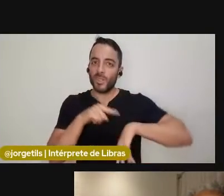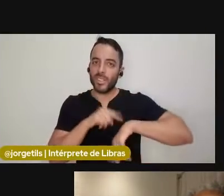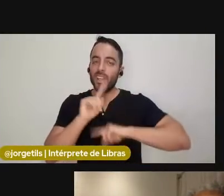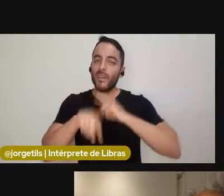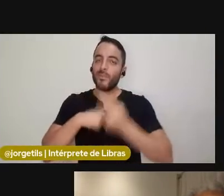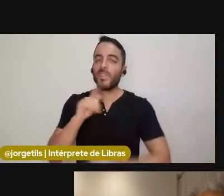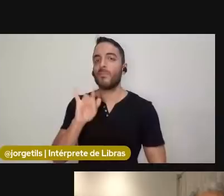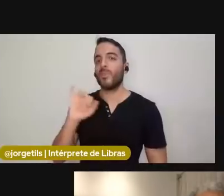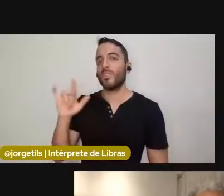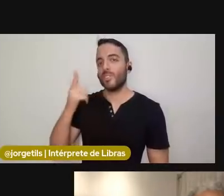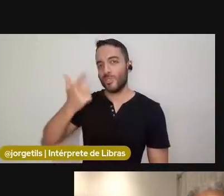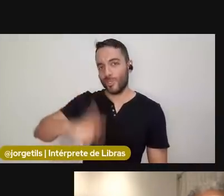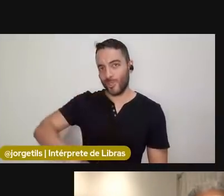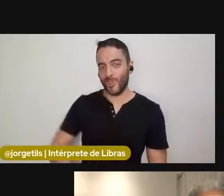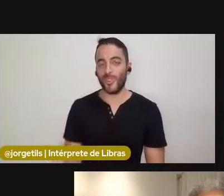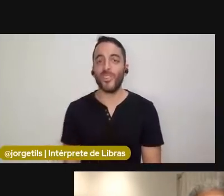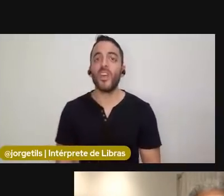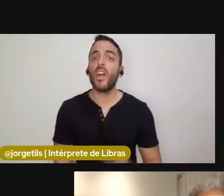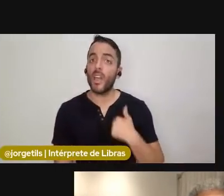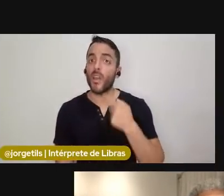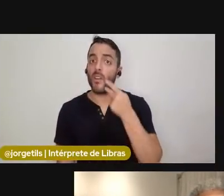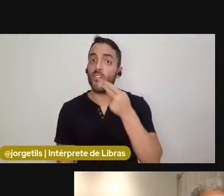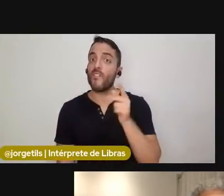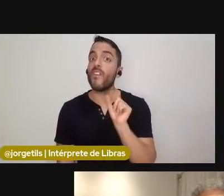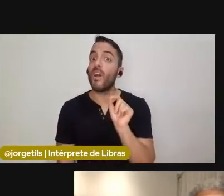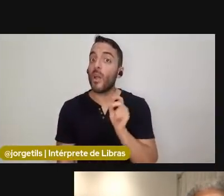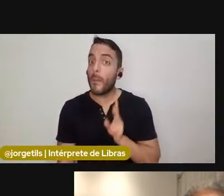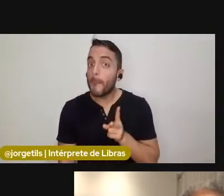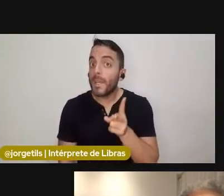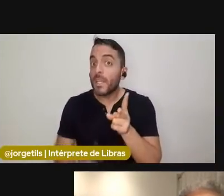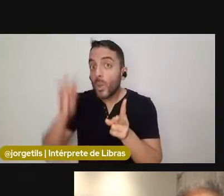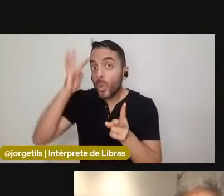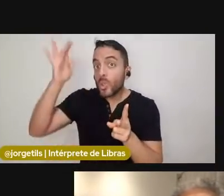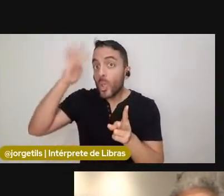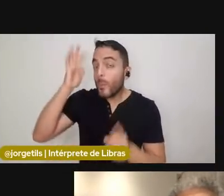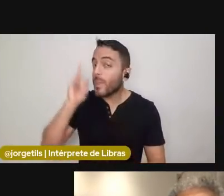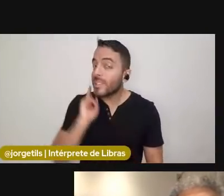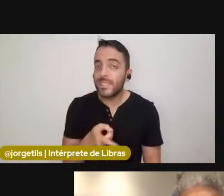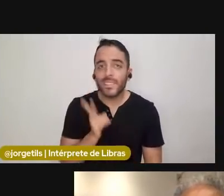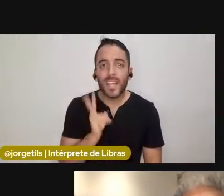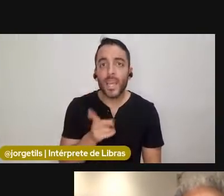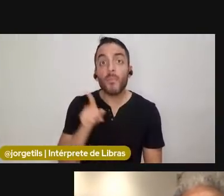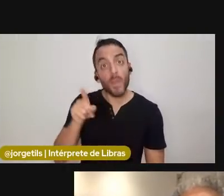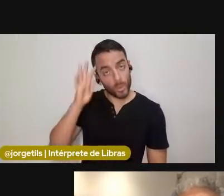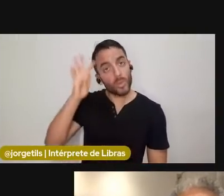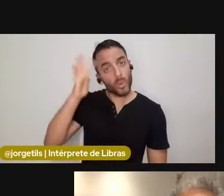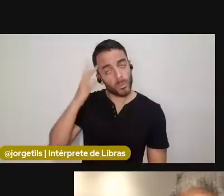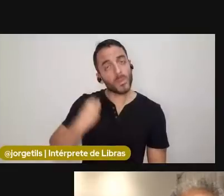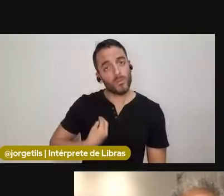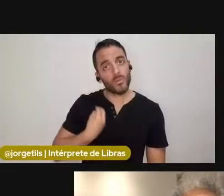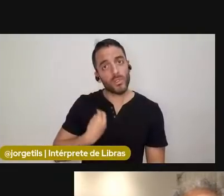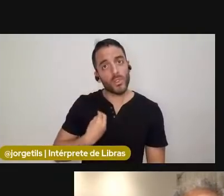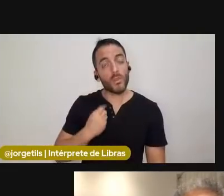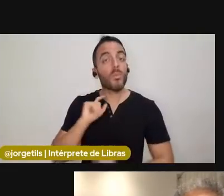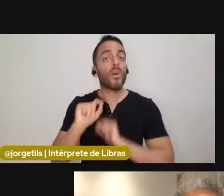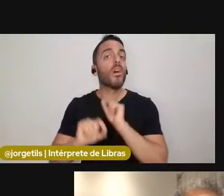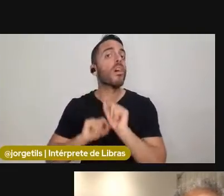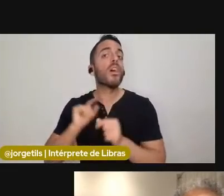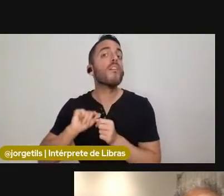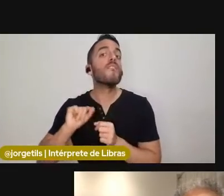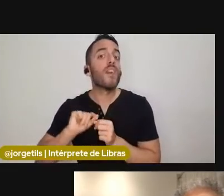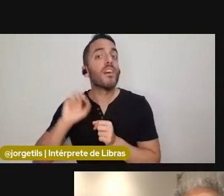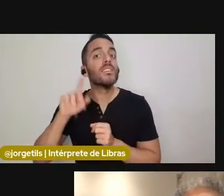de novo. Não, eu diria o seguinte, perseguir a utopia sempre. E a utopia existe. Quem faz a utopia existir é o